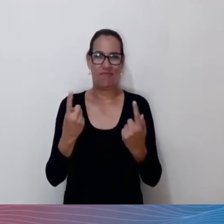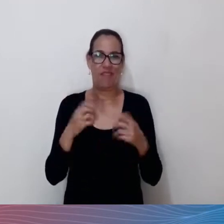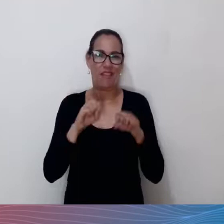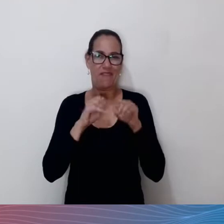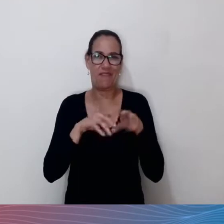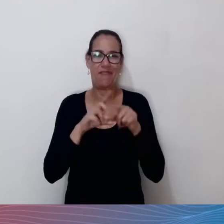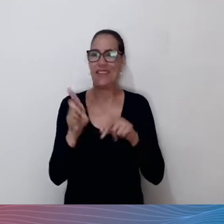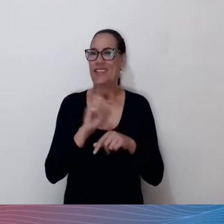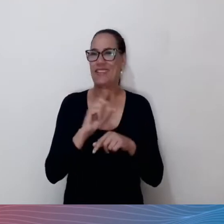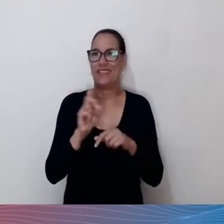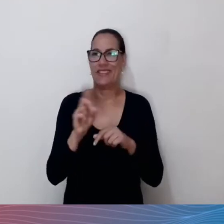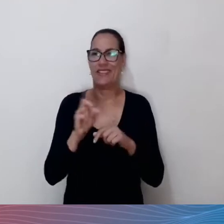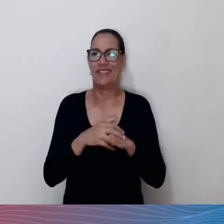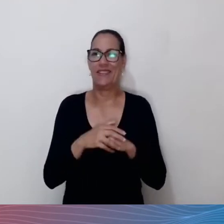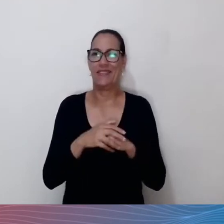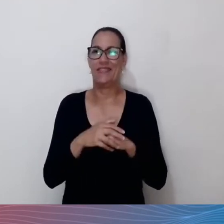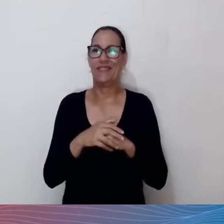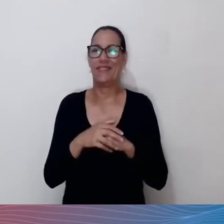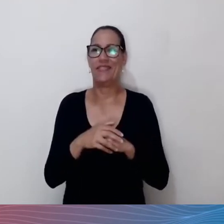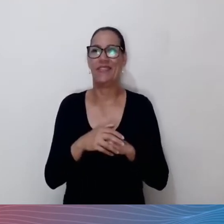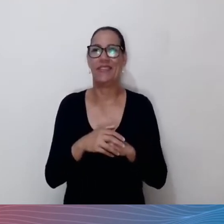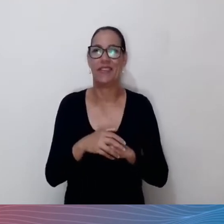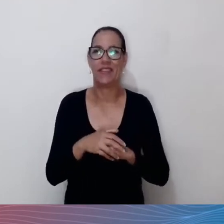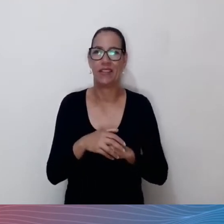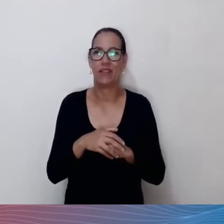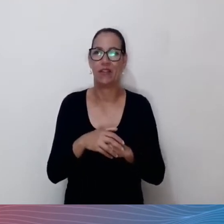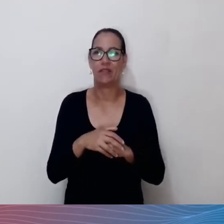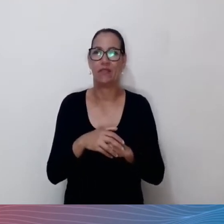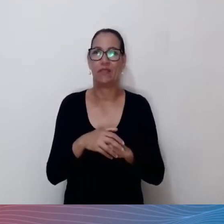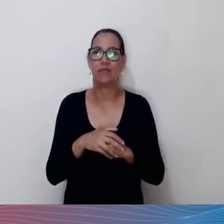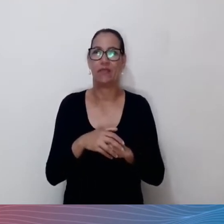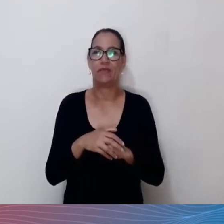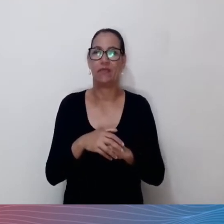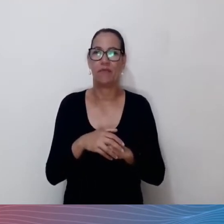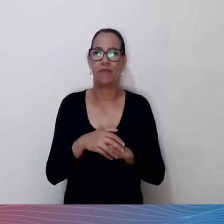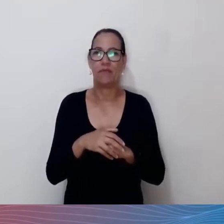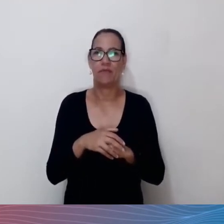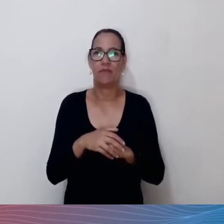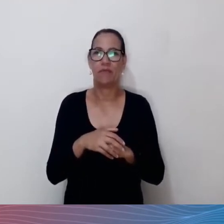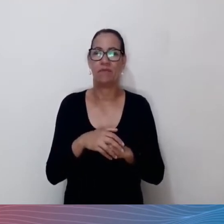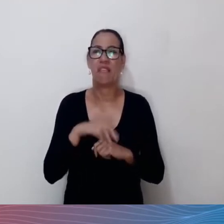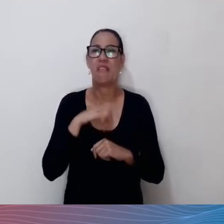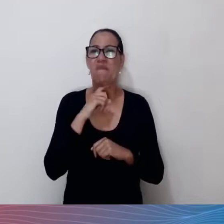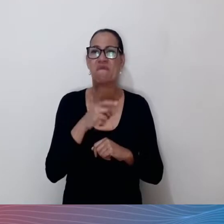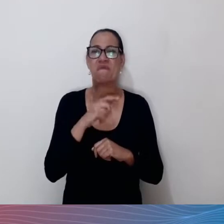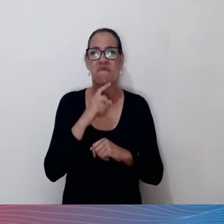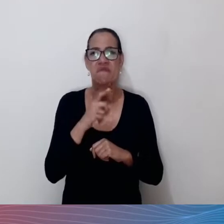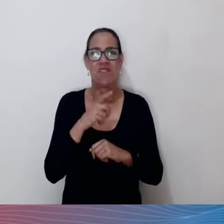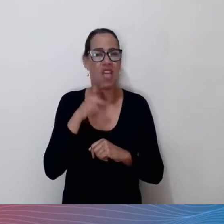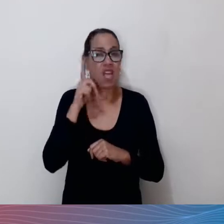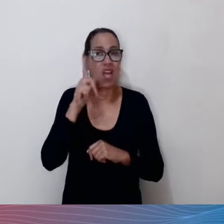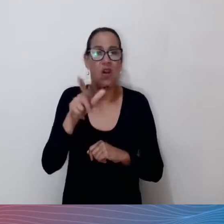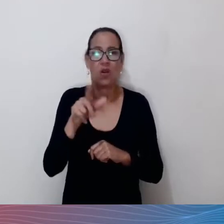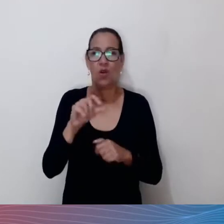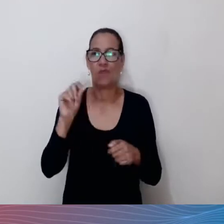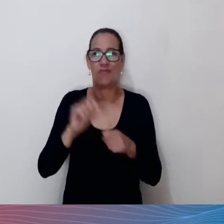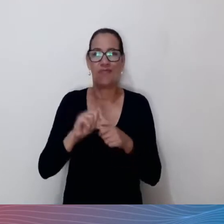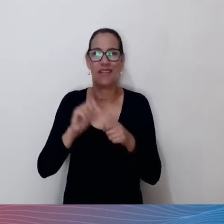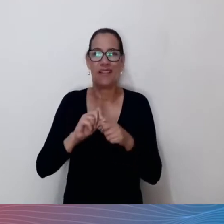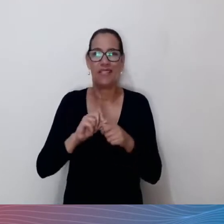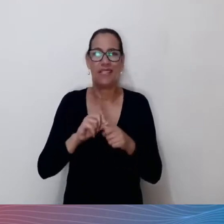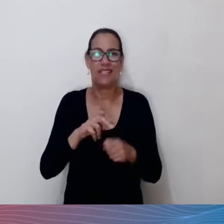irmãos, ninguém consegue exercer o papel de um pastor, pastoreando as